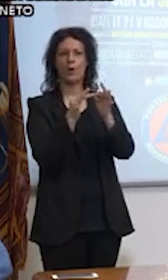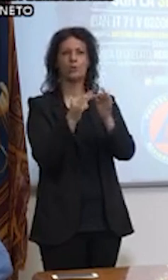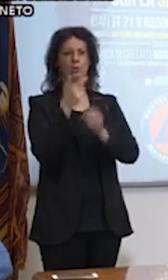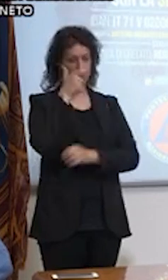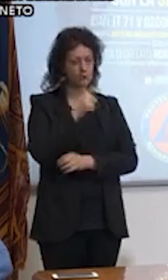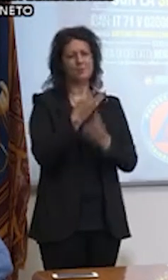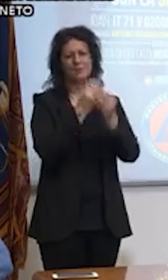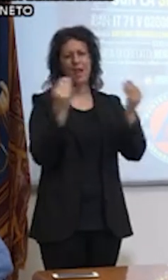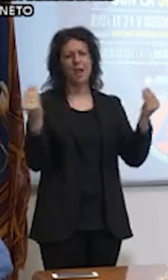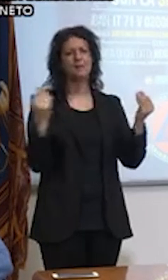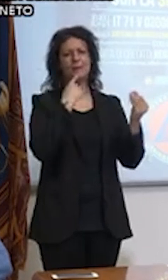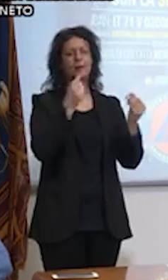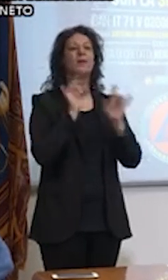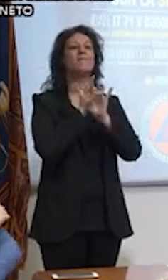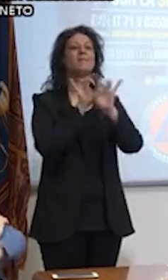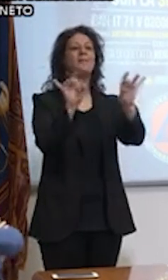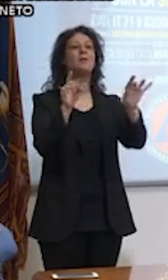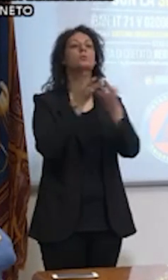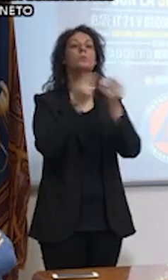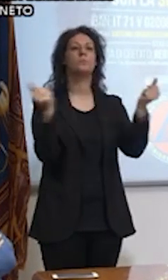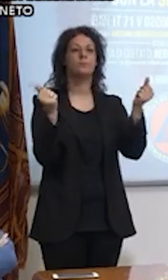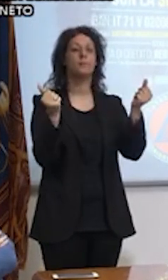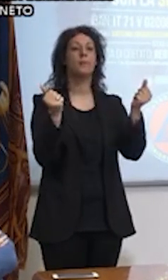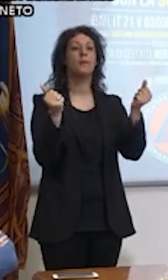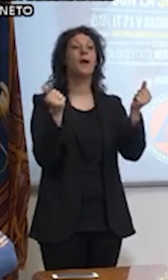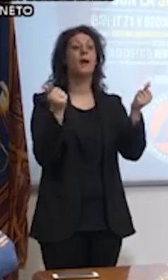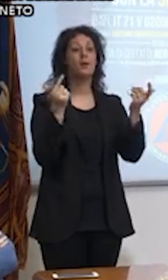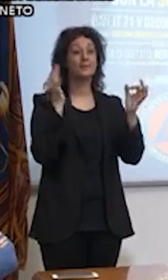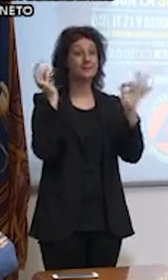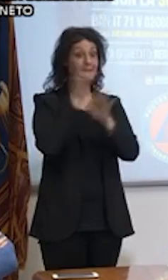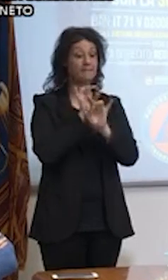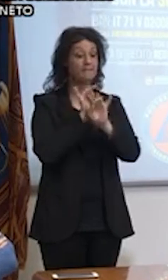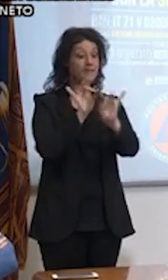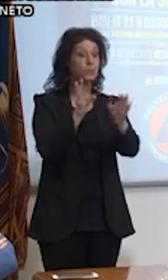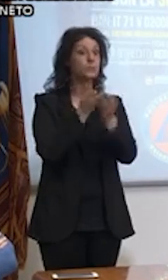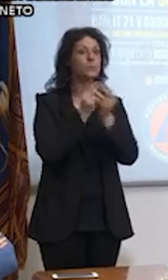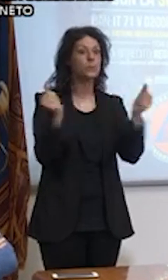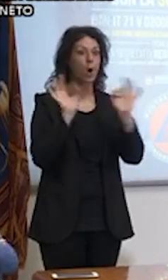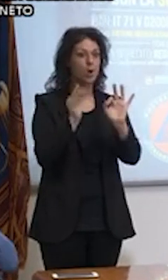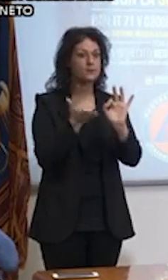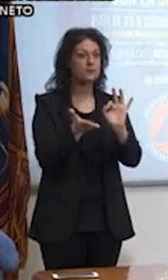virus, che se ne va velocemente, e se ne va tanto velocemente, secondo me di artificiale c'è qualcosa di mezzo.